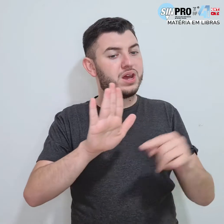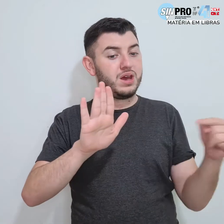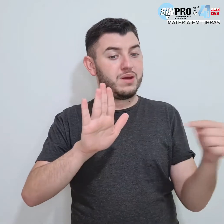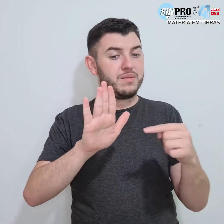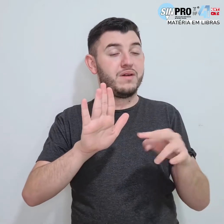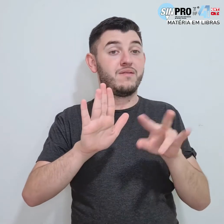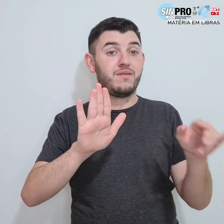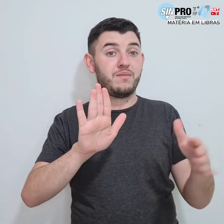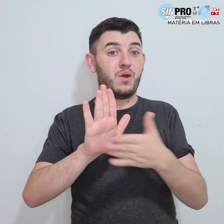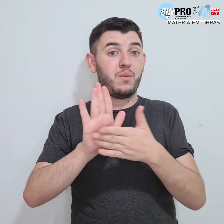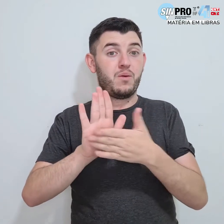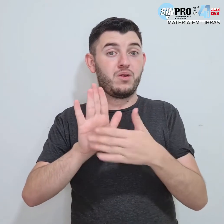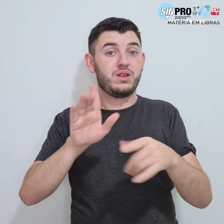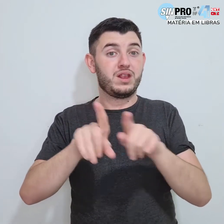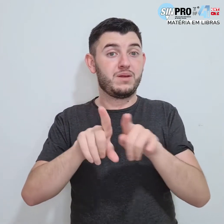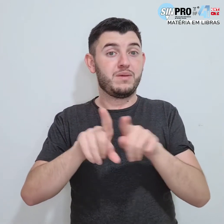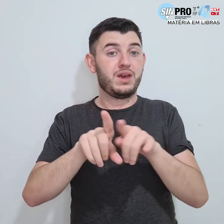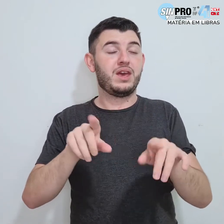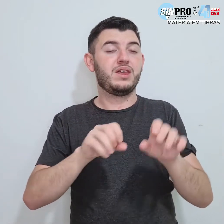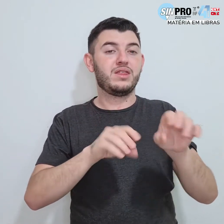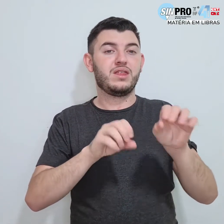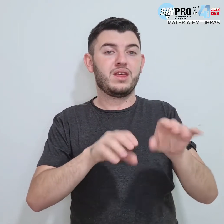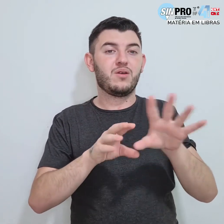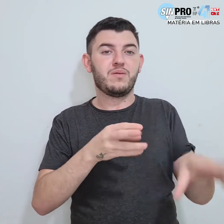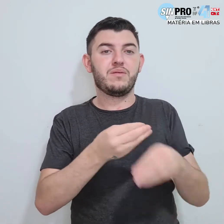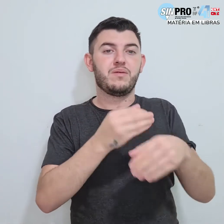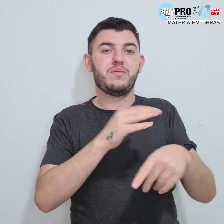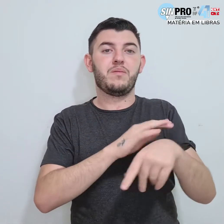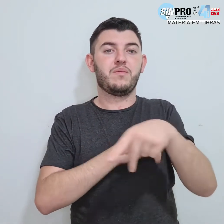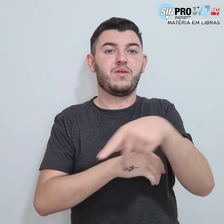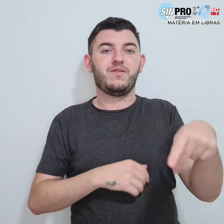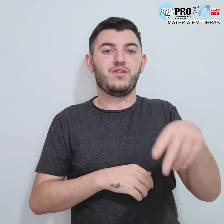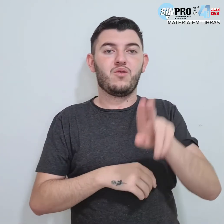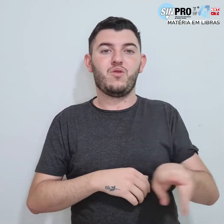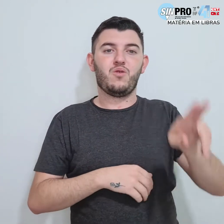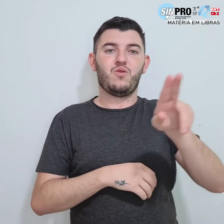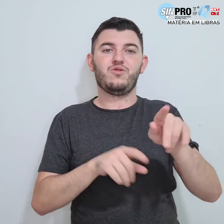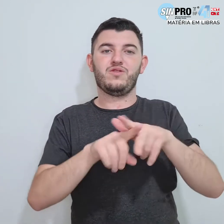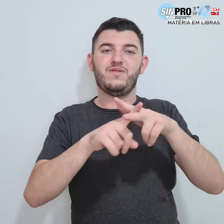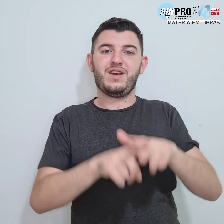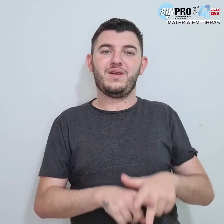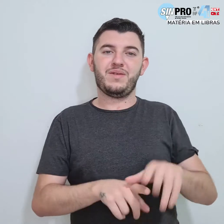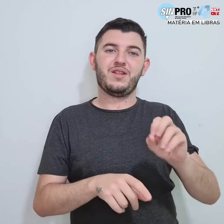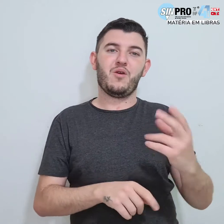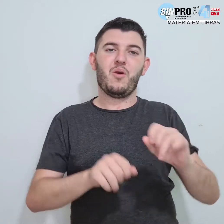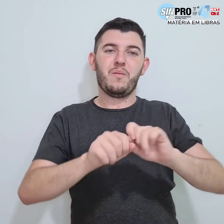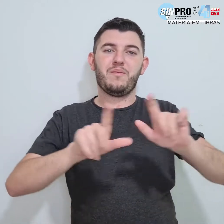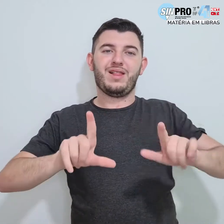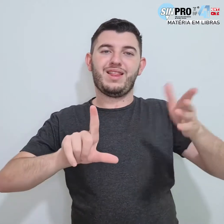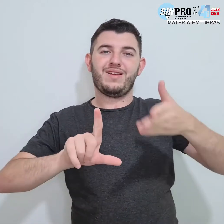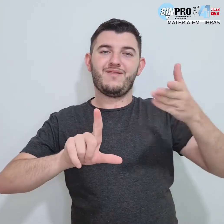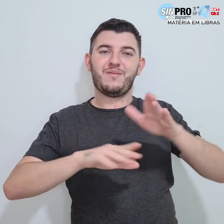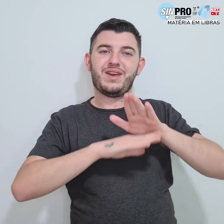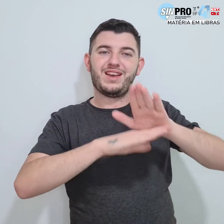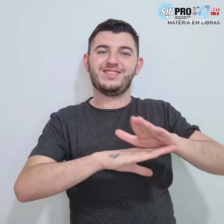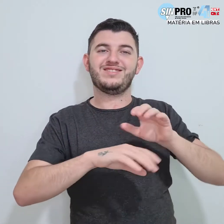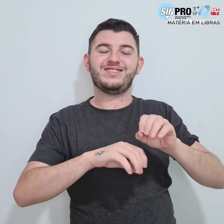capacitar professores para o uso da ferramenta e de plataformas que abordassem a questão do ensino. Pablo